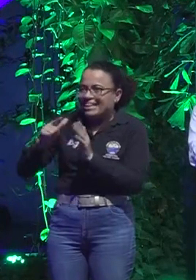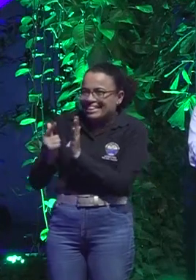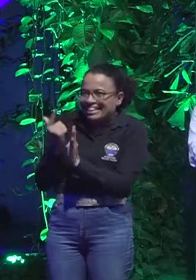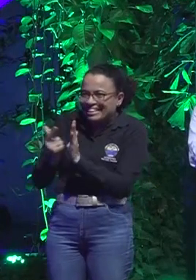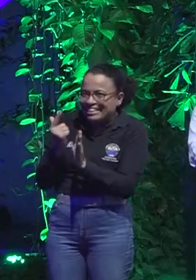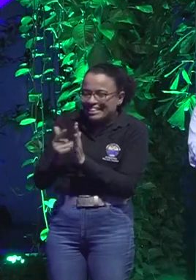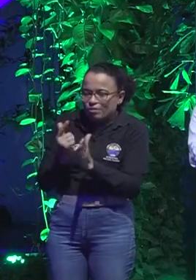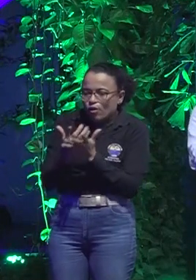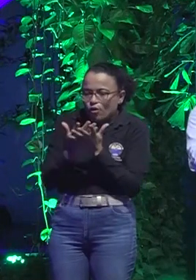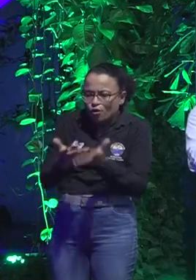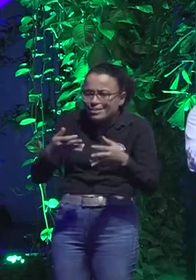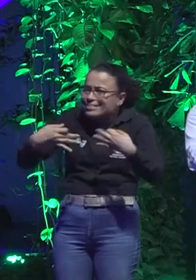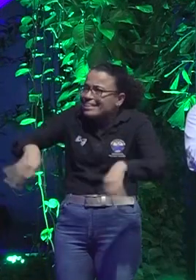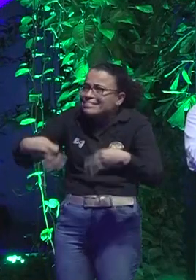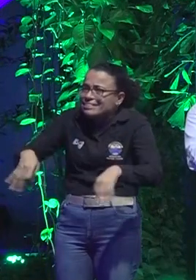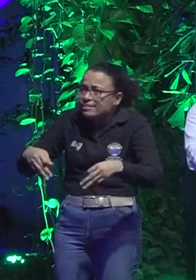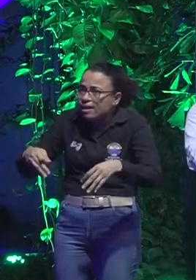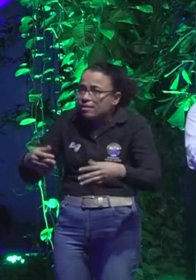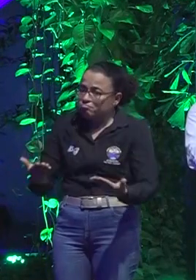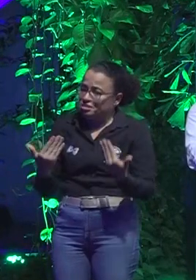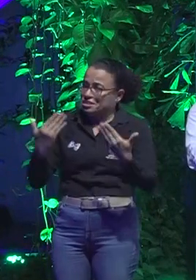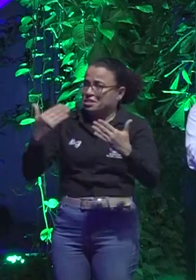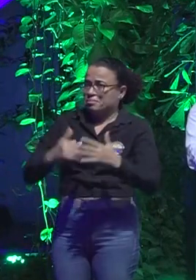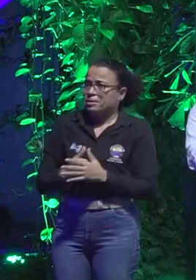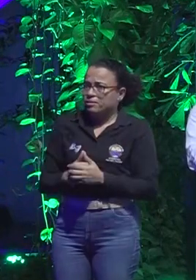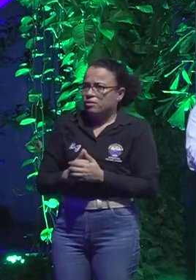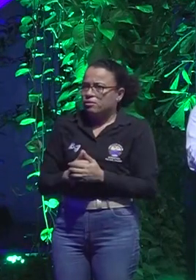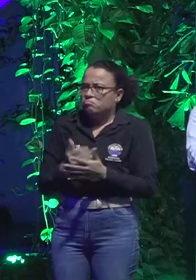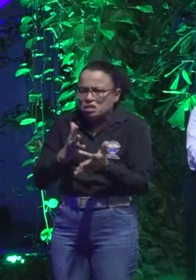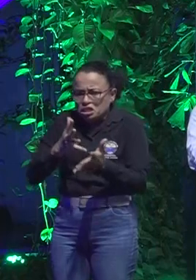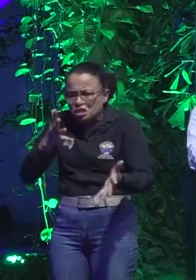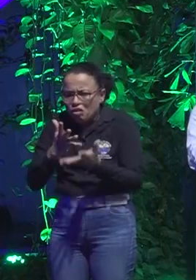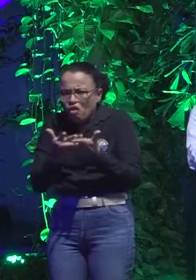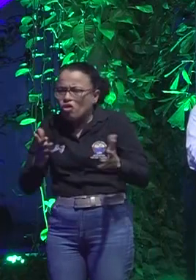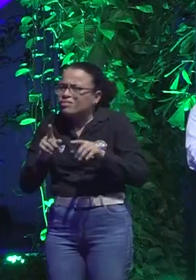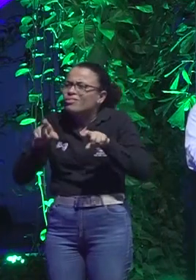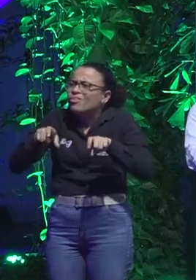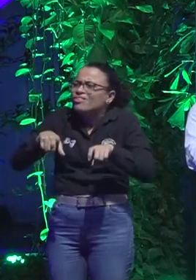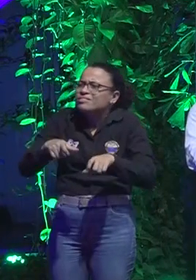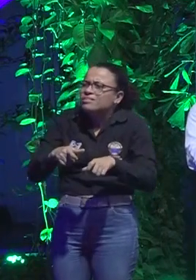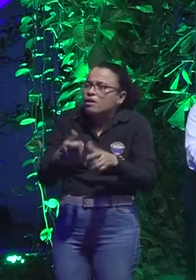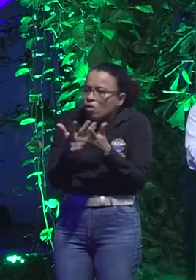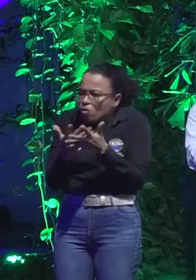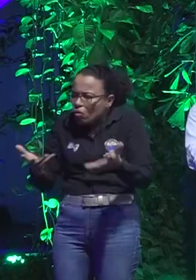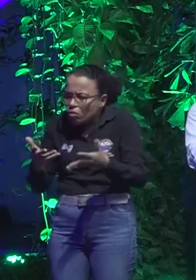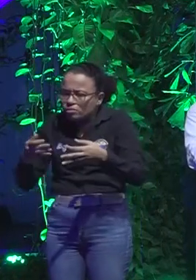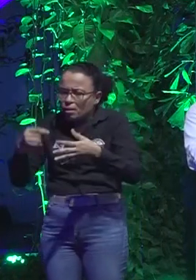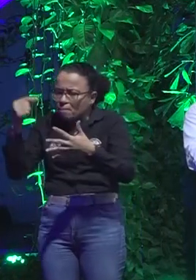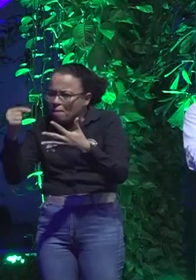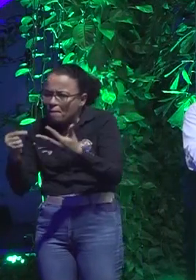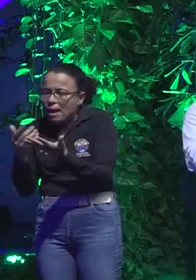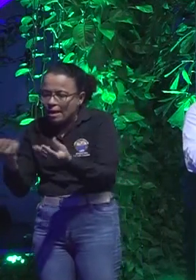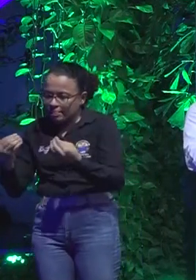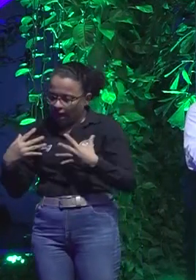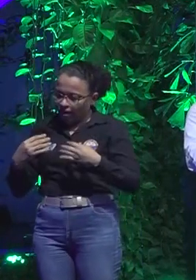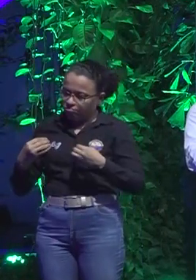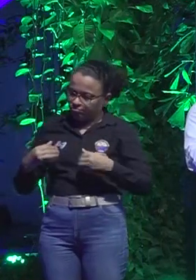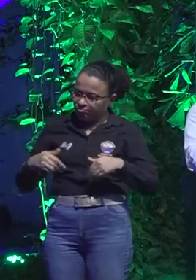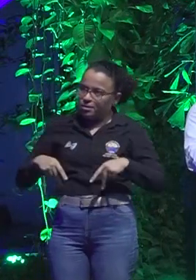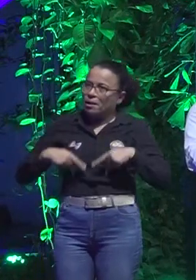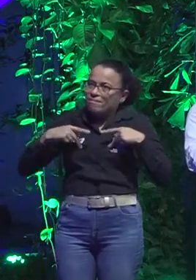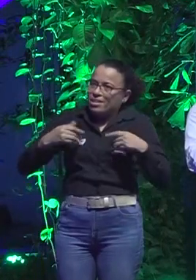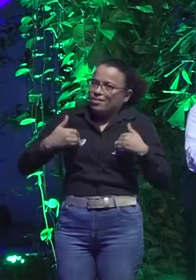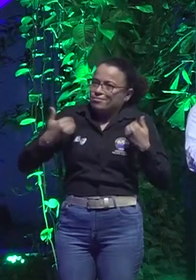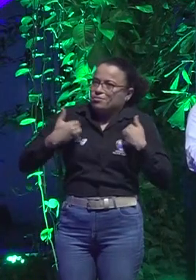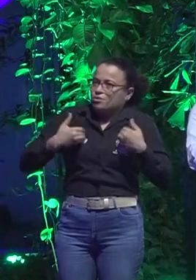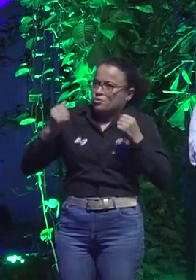esta universidad. Y en sus palabras y en su conferencia dijimos, no importa lo que digan esta gente de ASEU, ya nosotros estamos acreditados